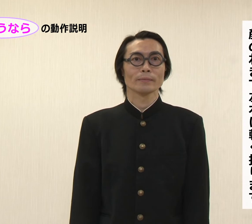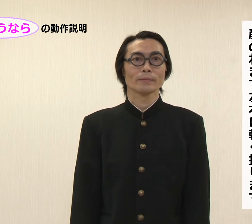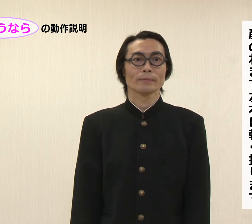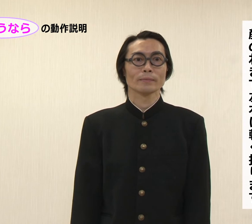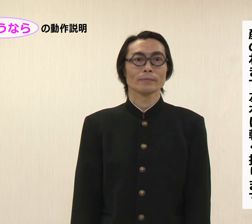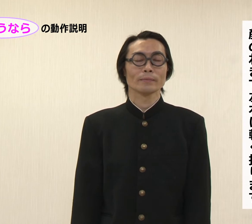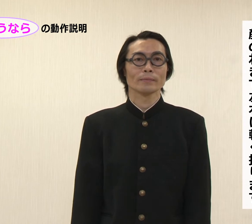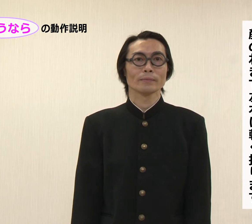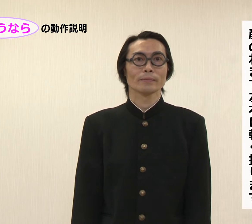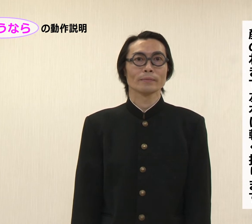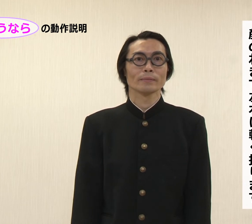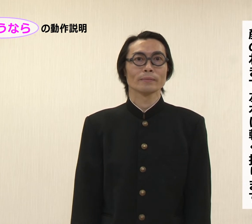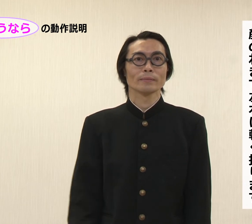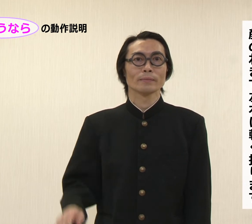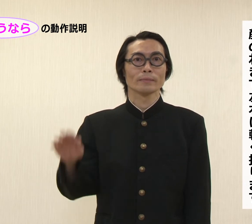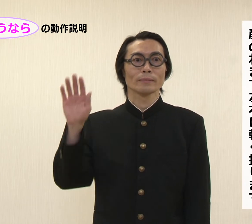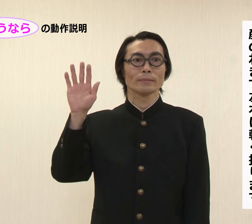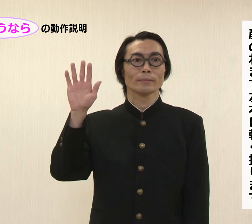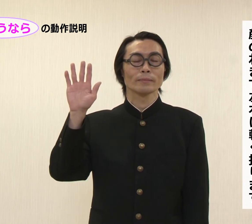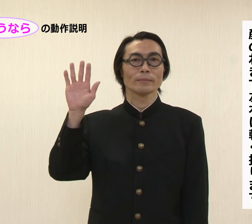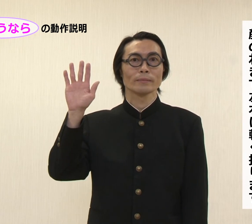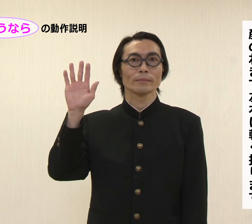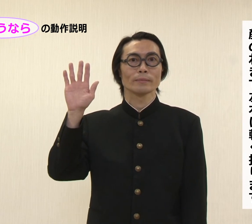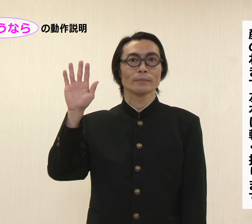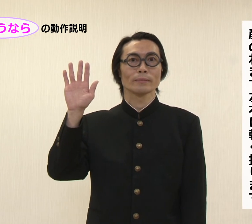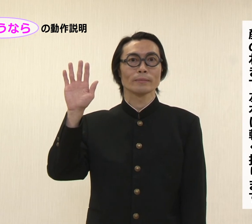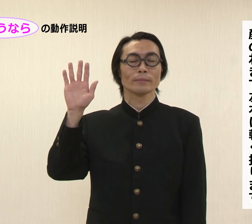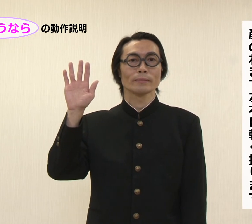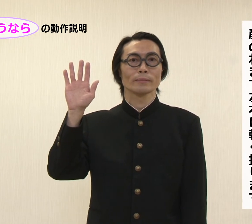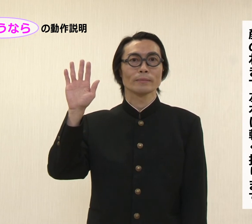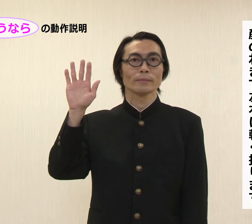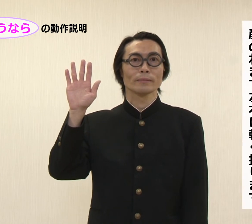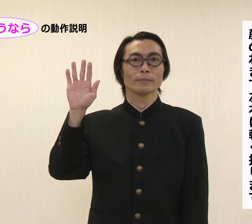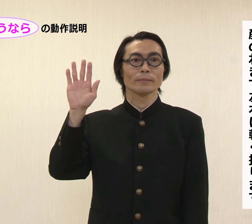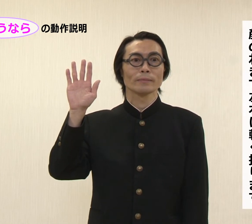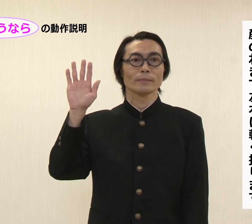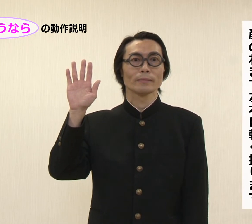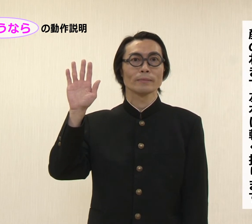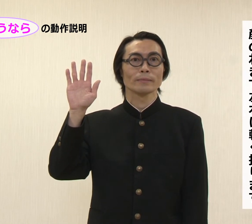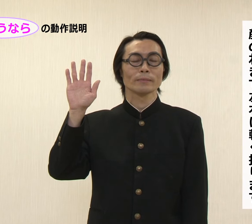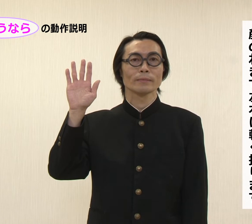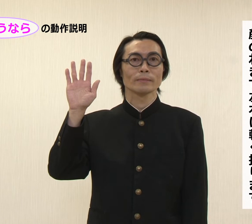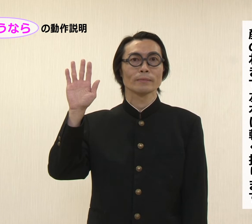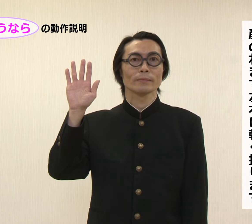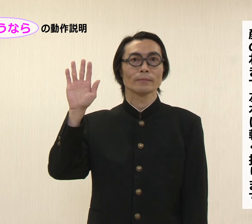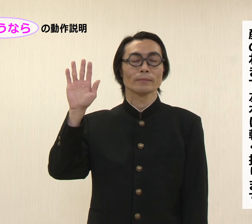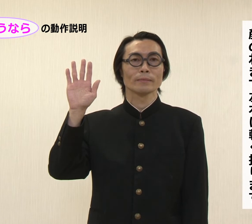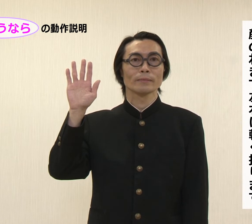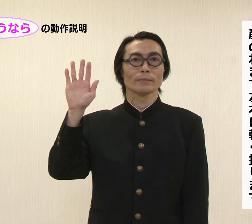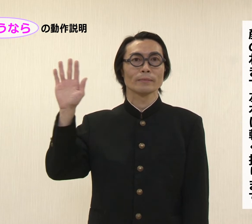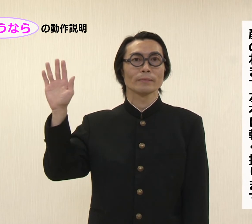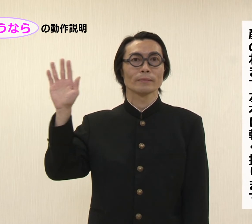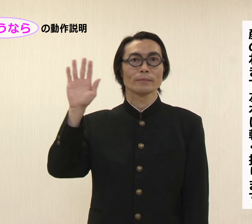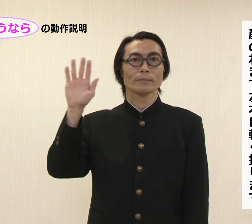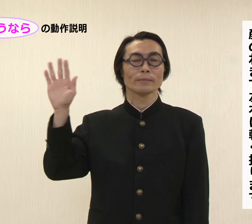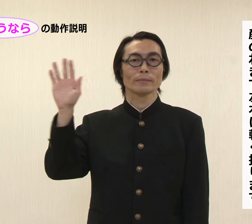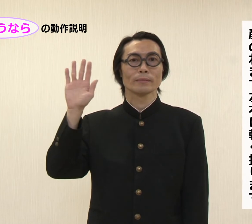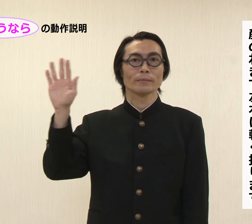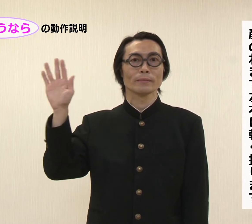は腰を広げた右手の手のひらを前に向けて顔の脇で左右に軽く振